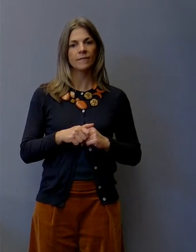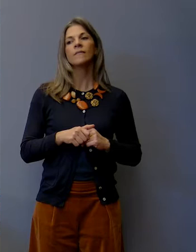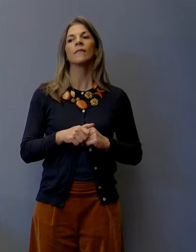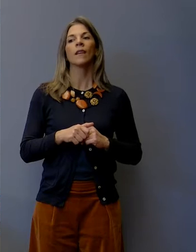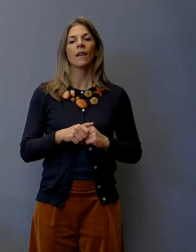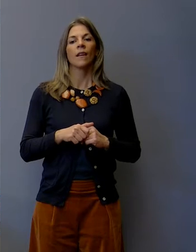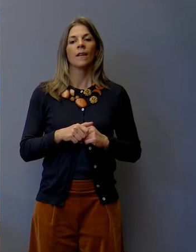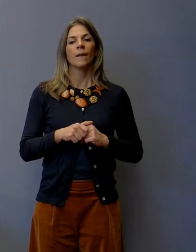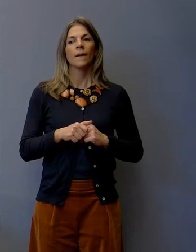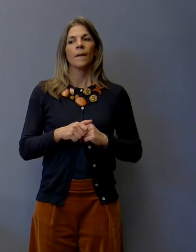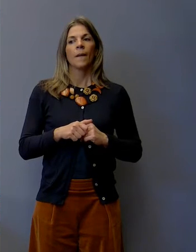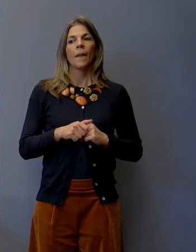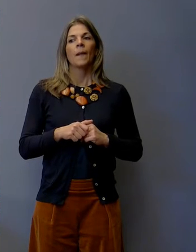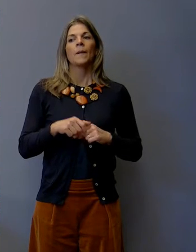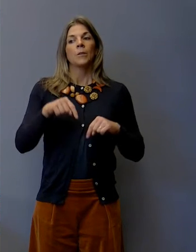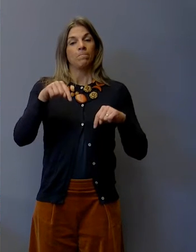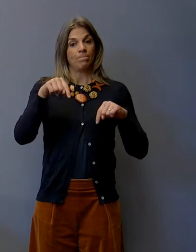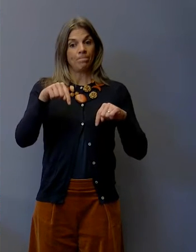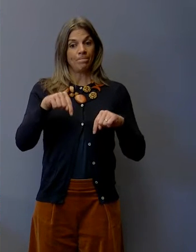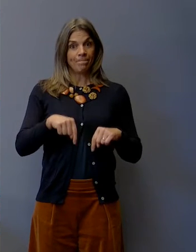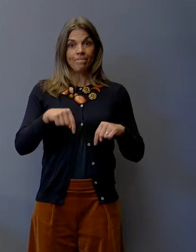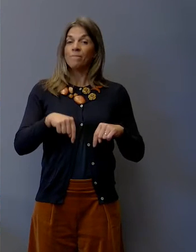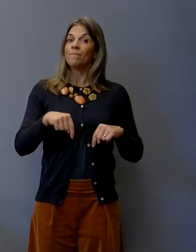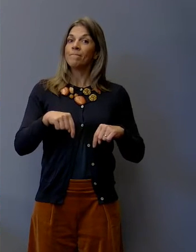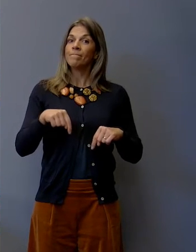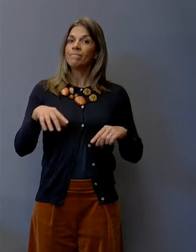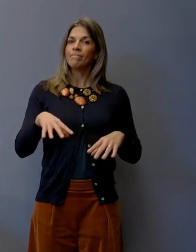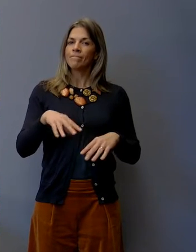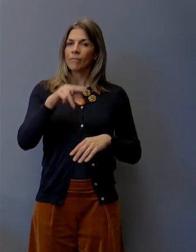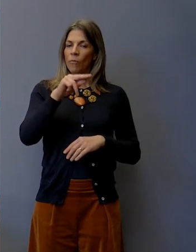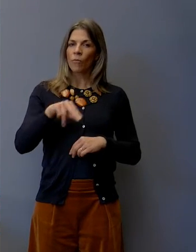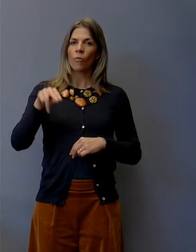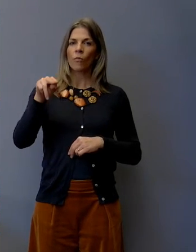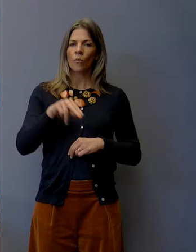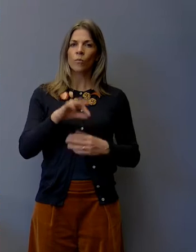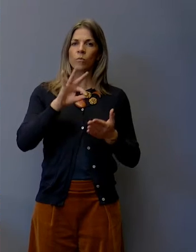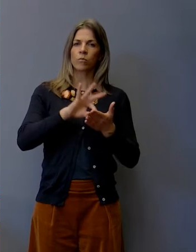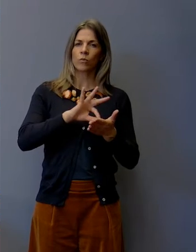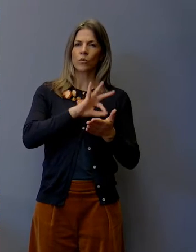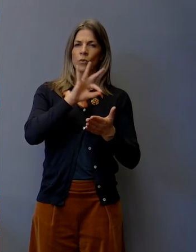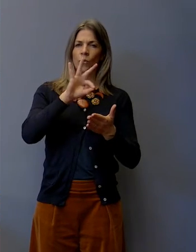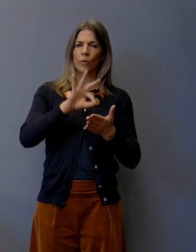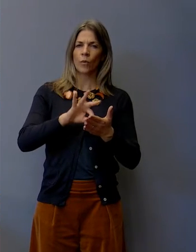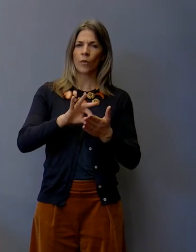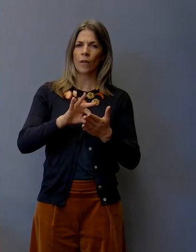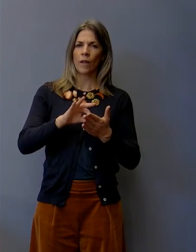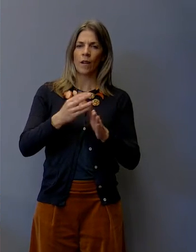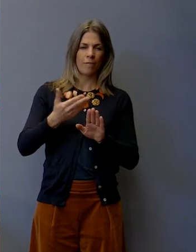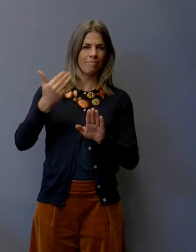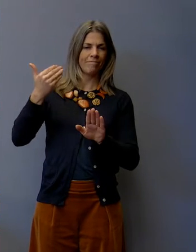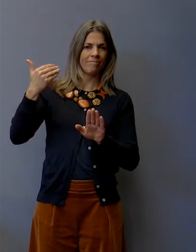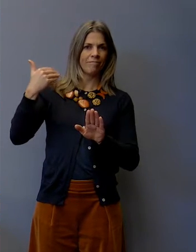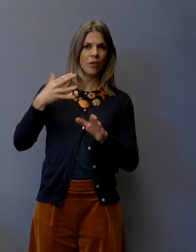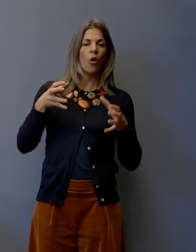allora pongo ora in votazione alcuni ordini del giorno che residuavano d'italia viva e